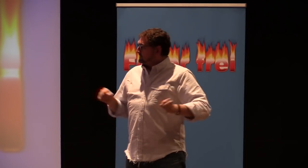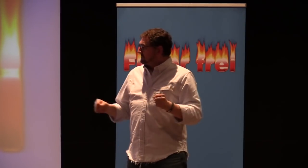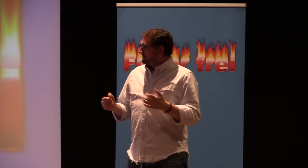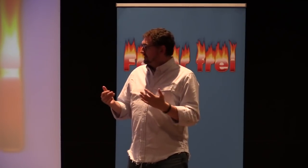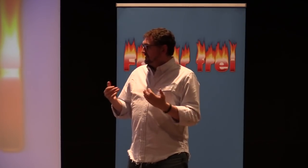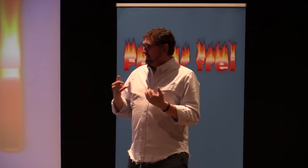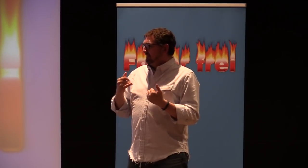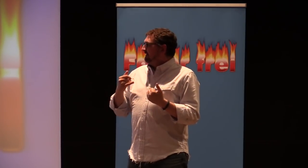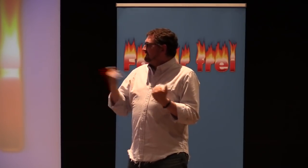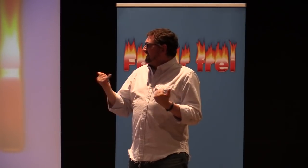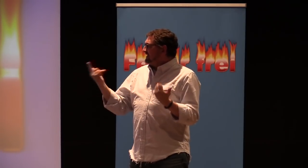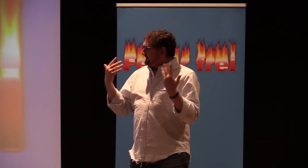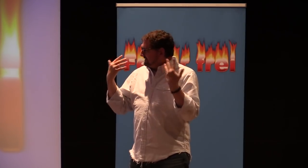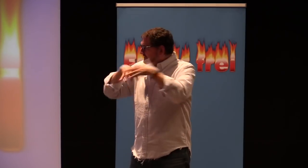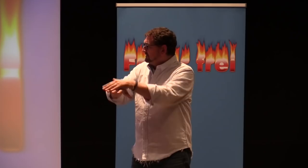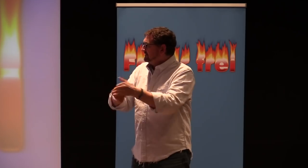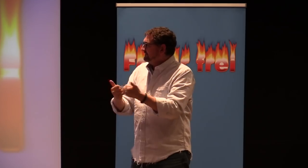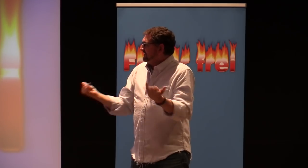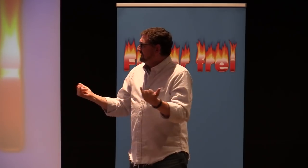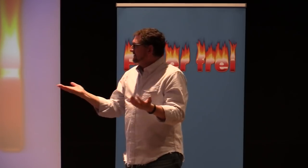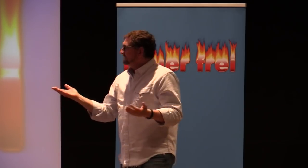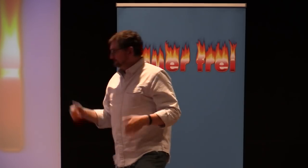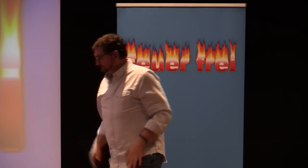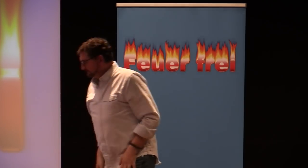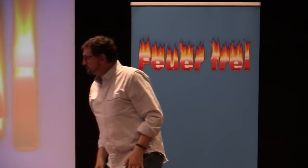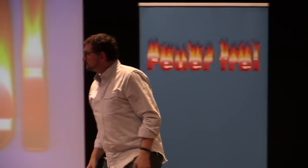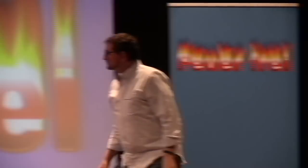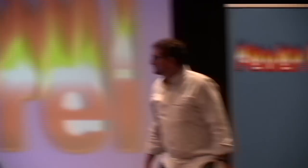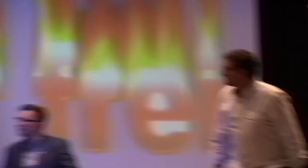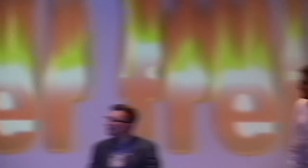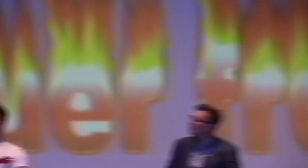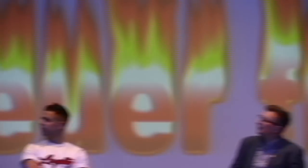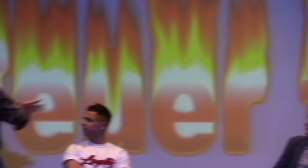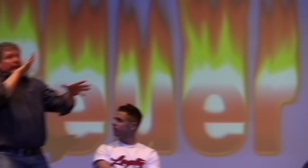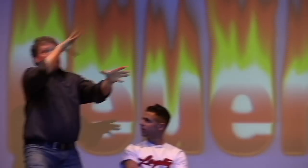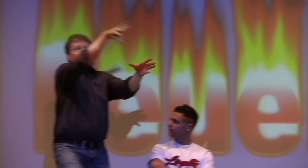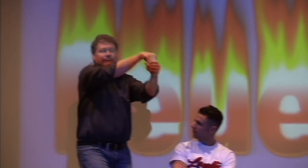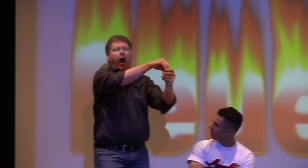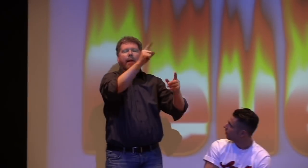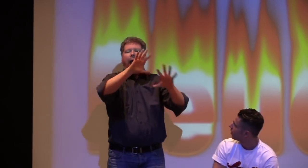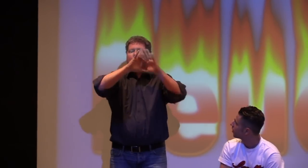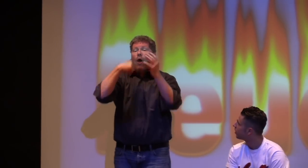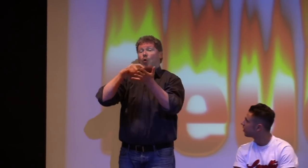zu denken, aber der Deutsche Gehörlosenbund sagt nach wie vor, die Landesverbände oder Jugendverbände muss es geben. Wie kriegen wir das